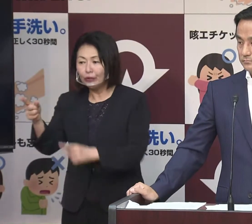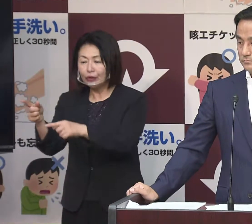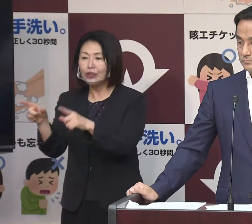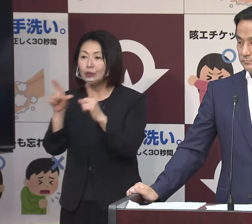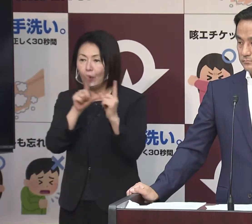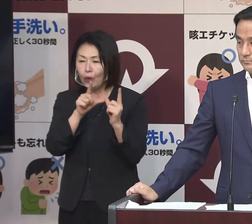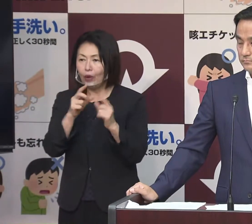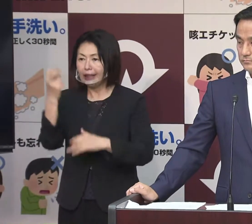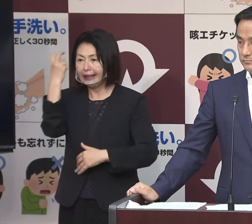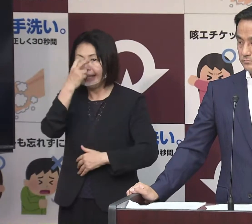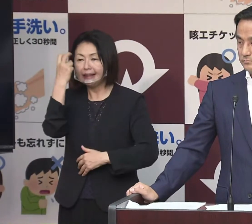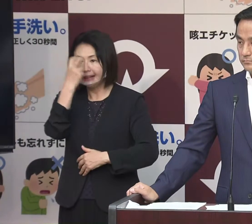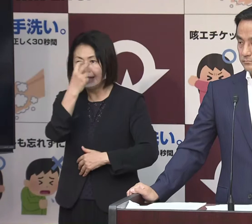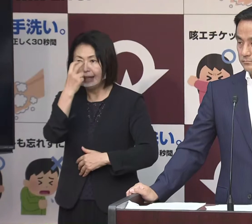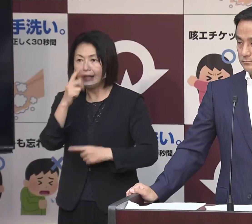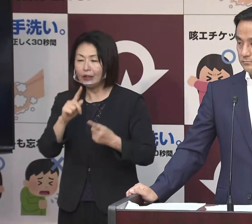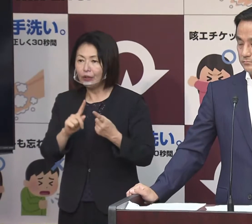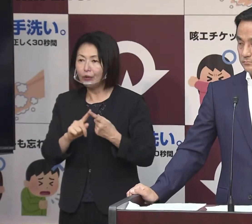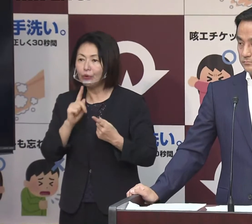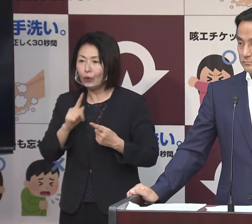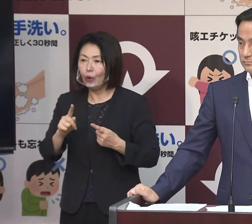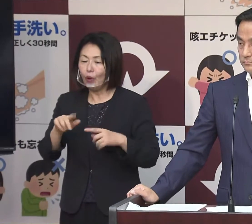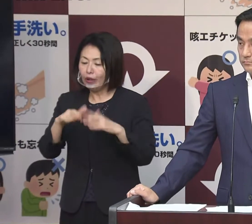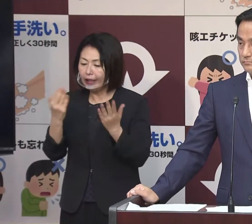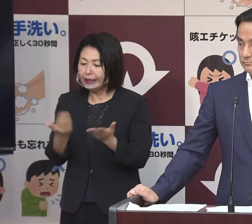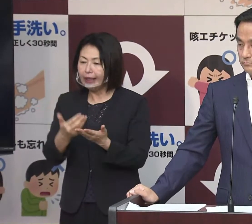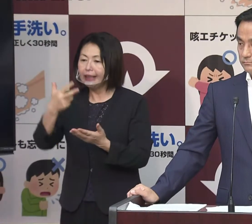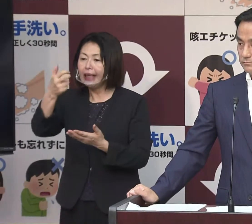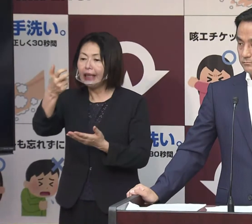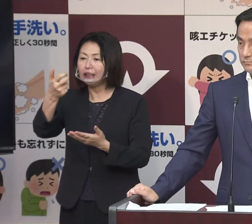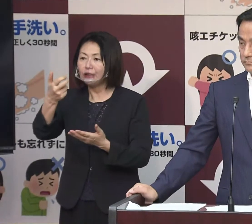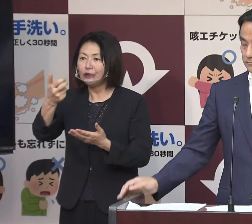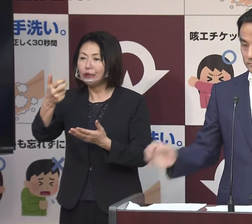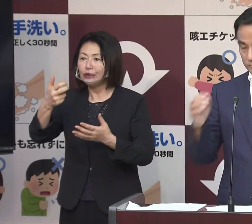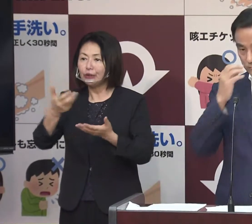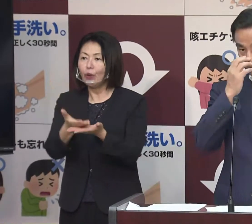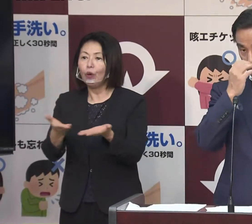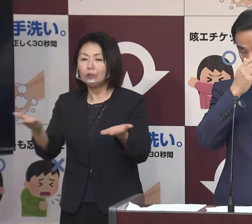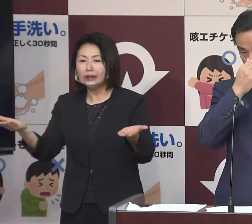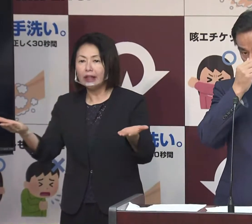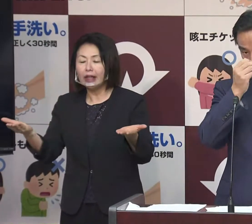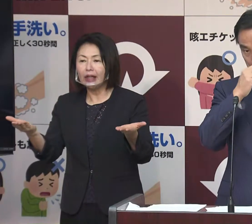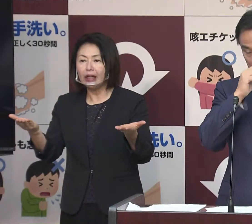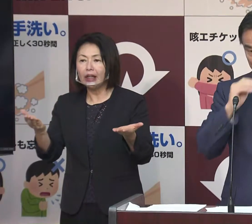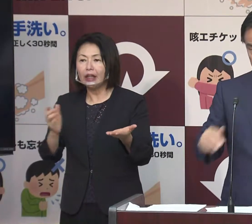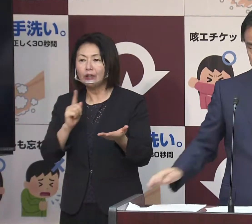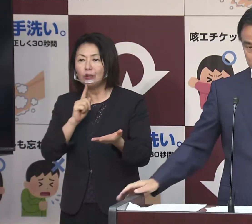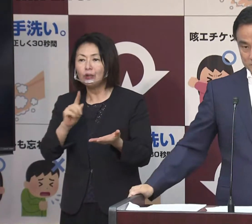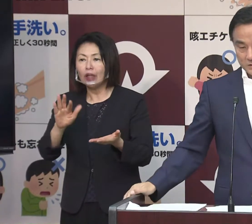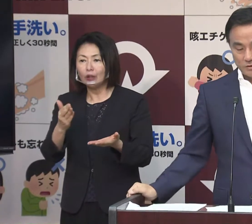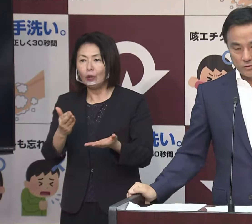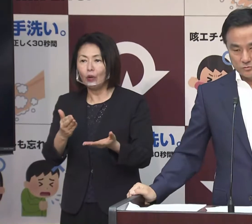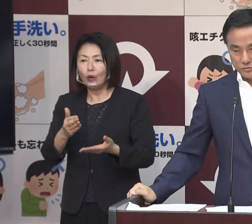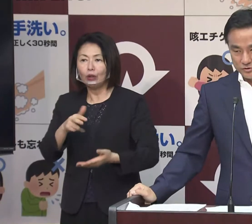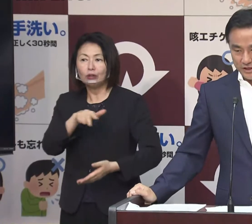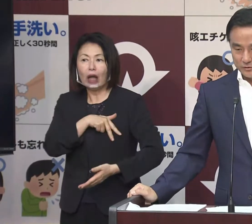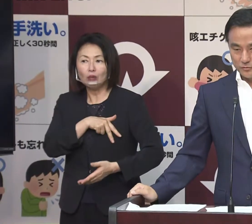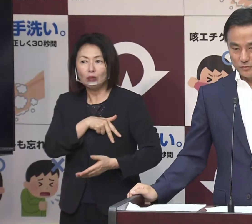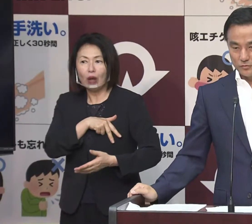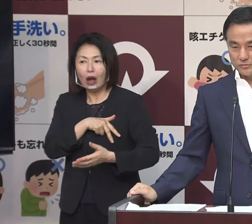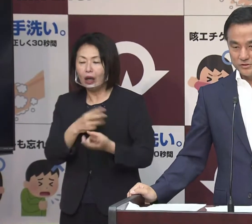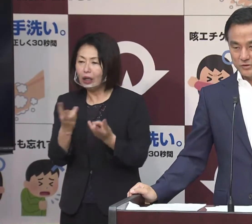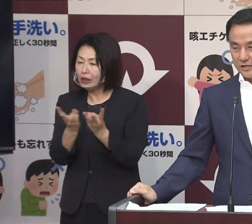検査の対象などは多めに70点程度ということですけれども、スタッフ数としては当然何名ぐらいになってますか。 これはちょっとです